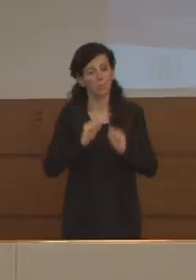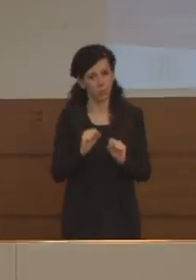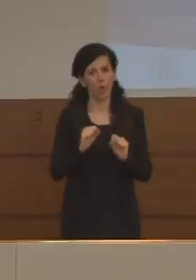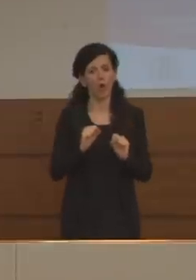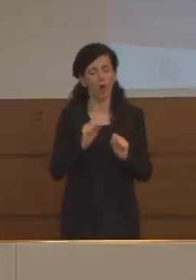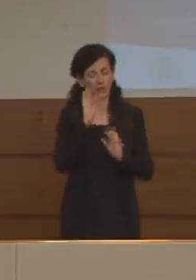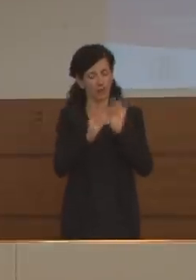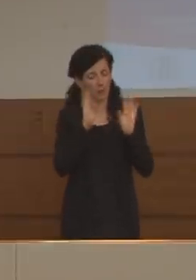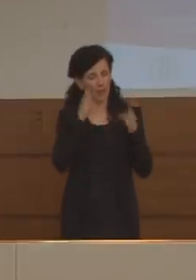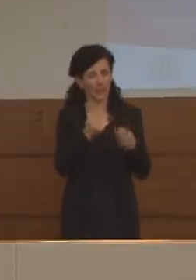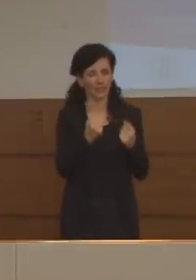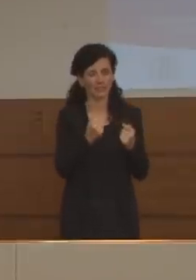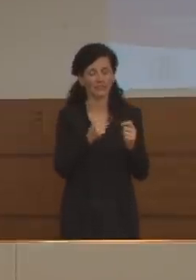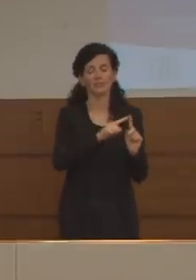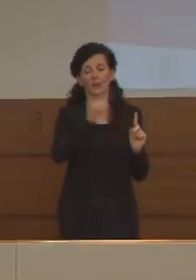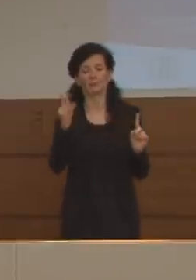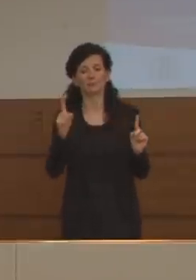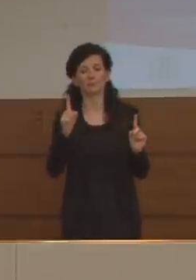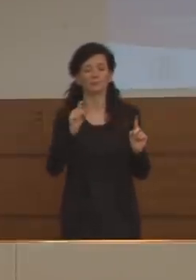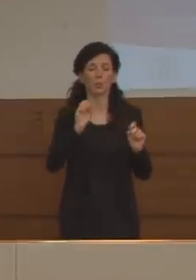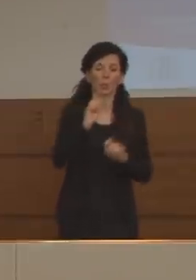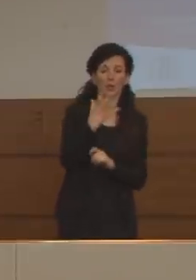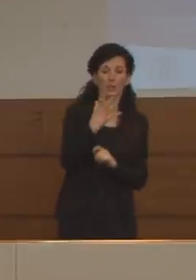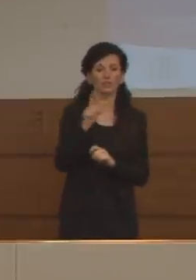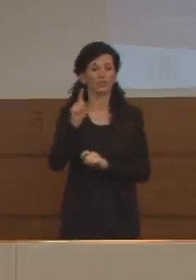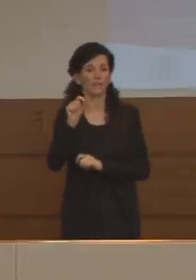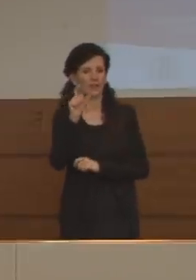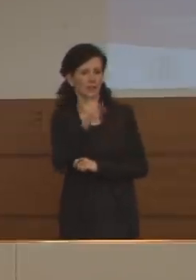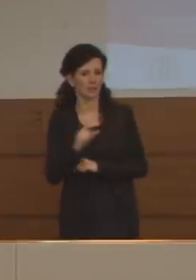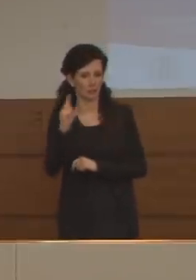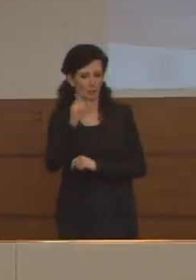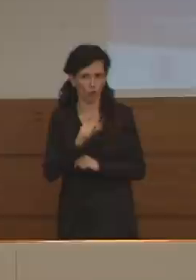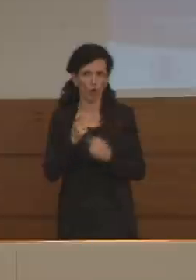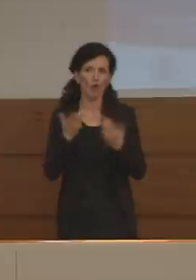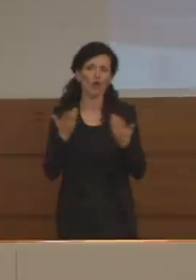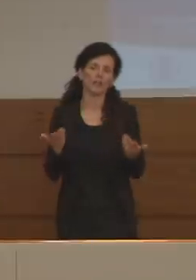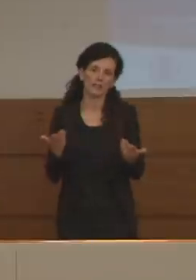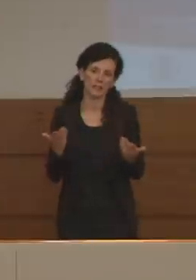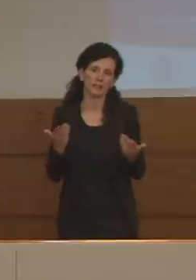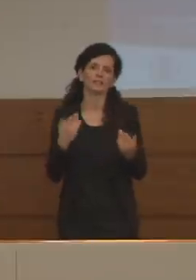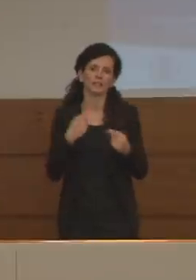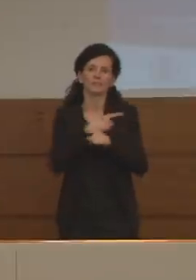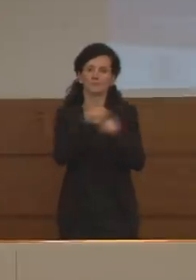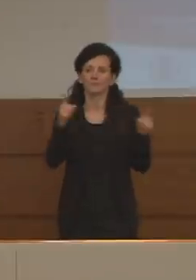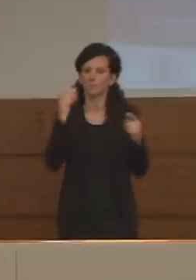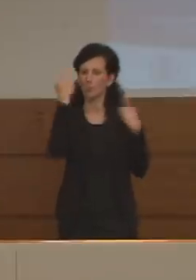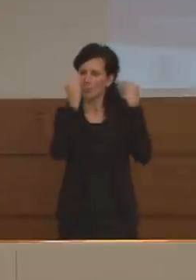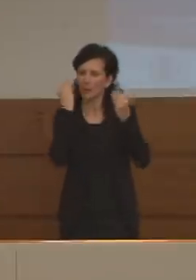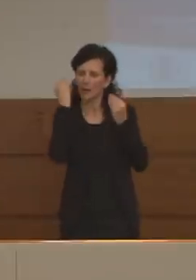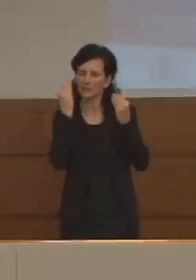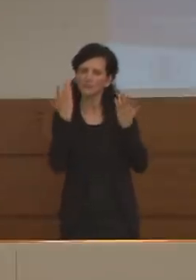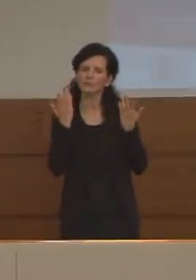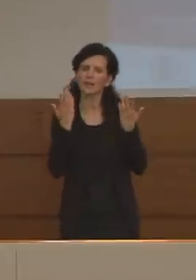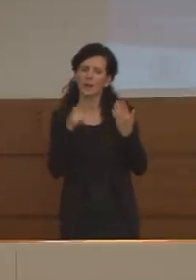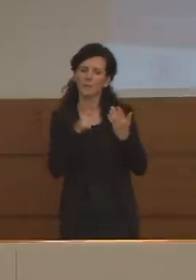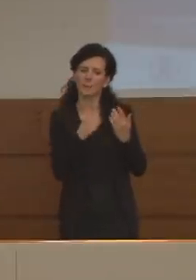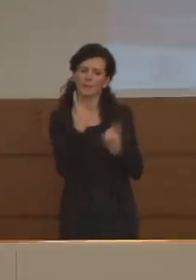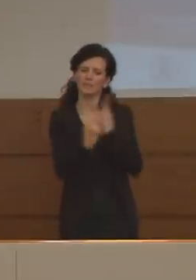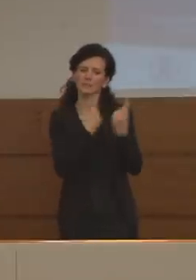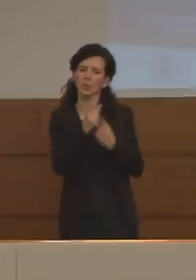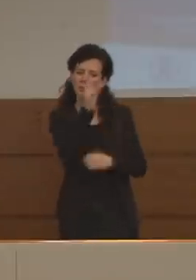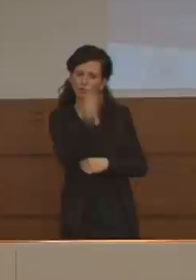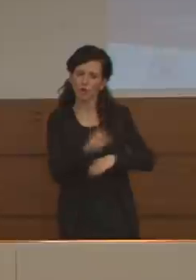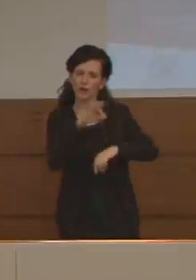20 giorni quindi vi lascio immaginare come l'impatto non è solo dalla severità delle